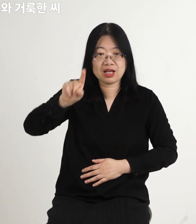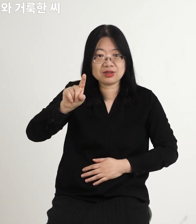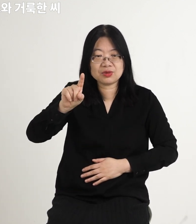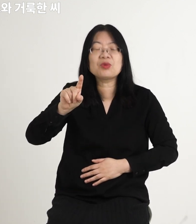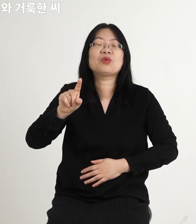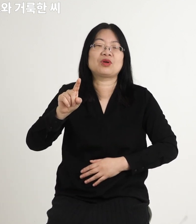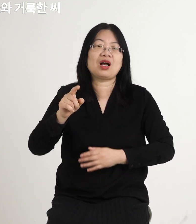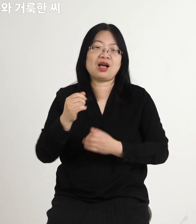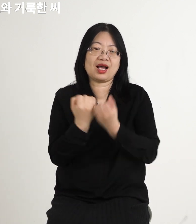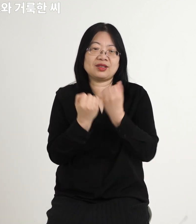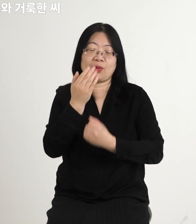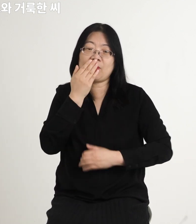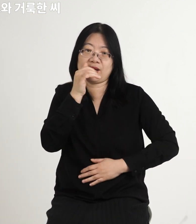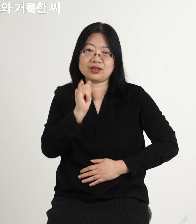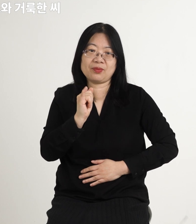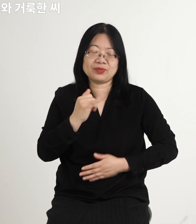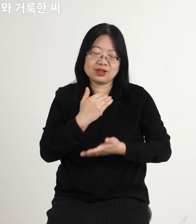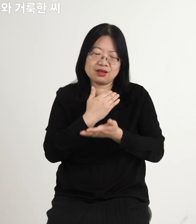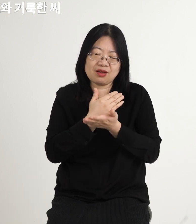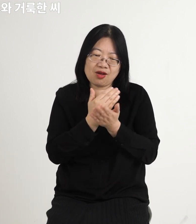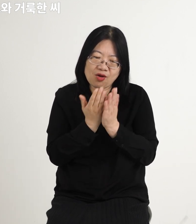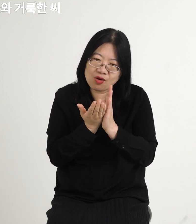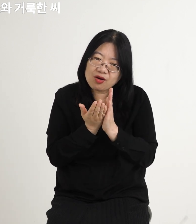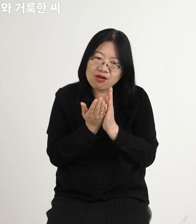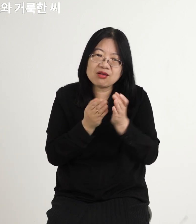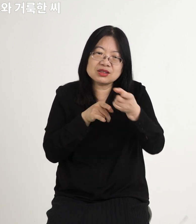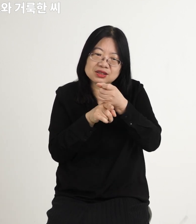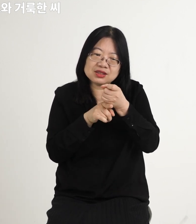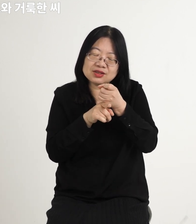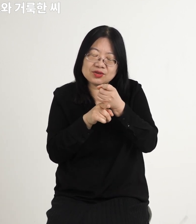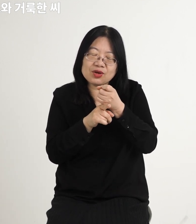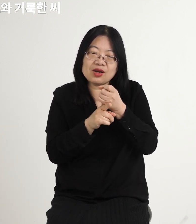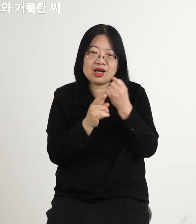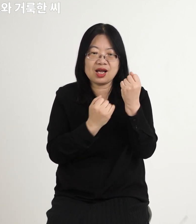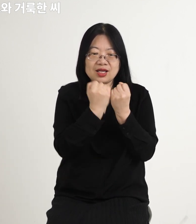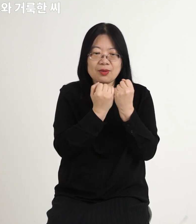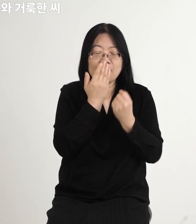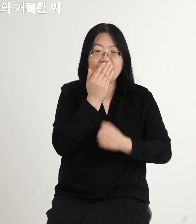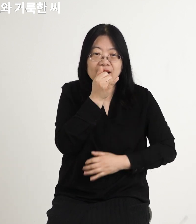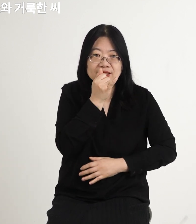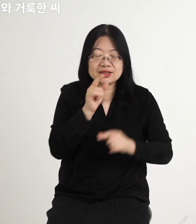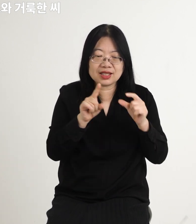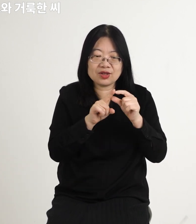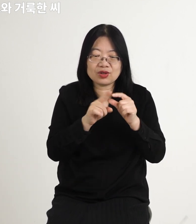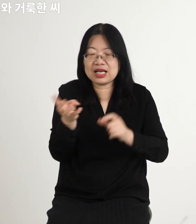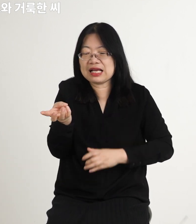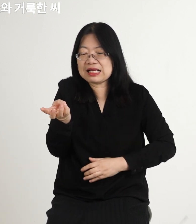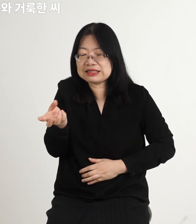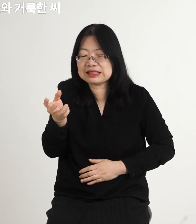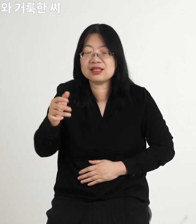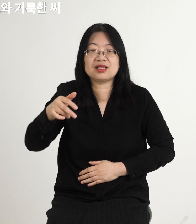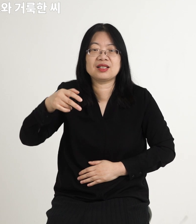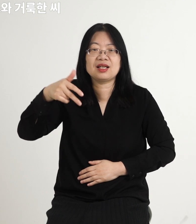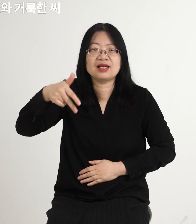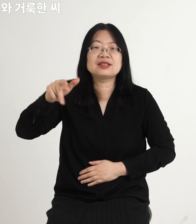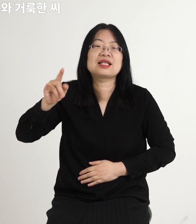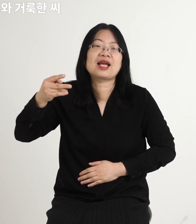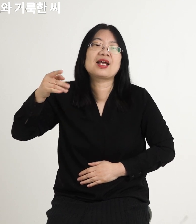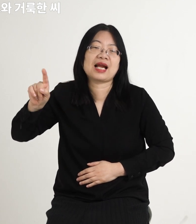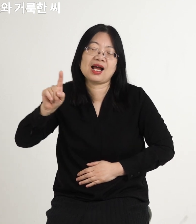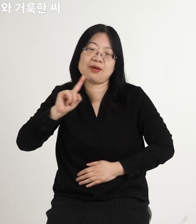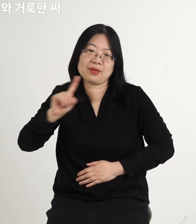여러 시각으로 해석이 가능한 단어가 제라입니다. 근데 보통은 단수로 써요.